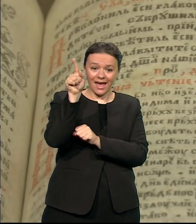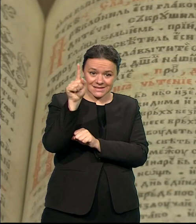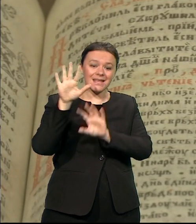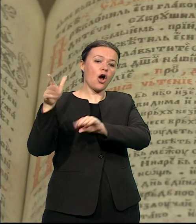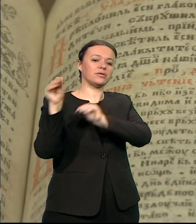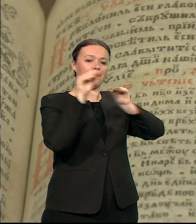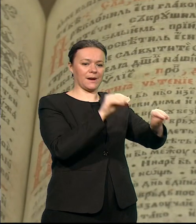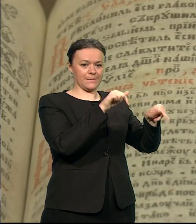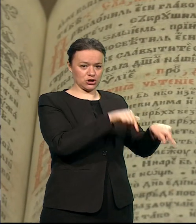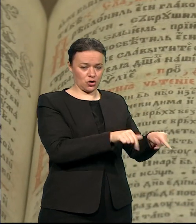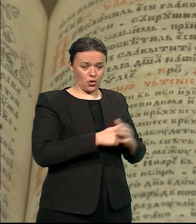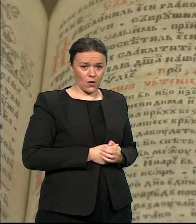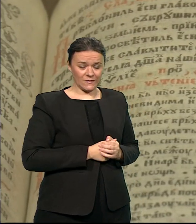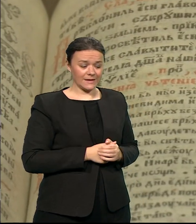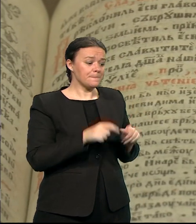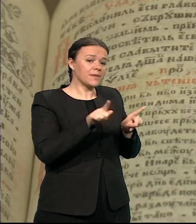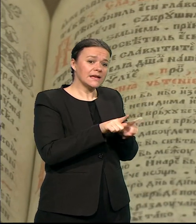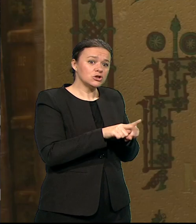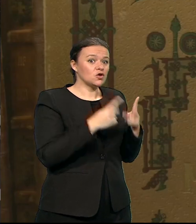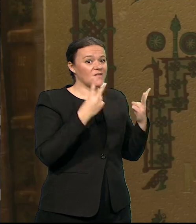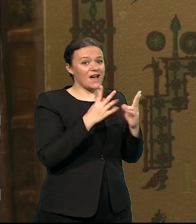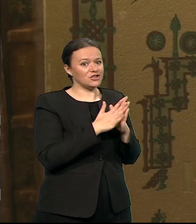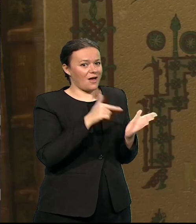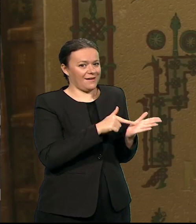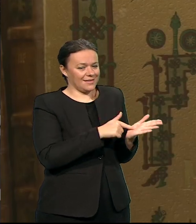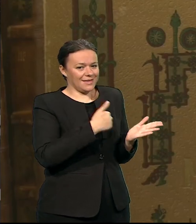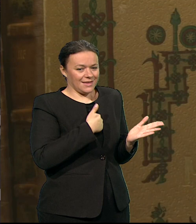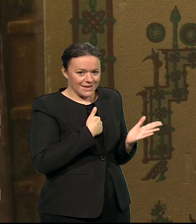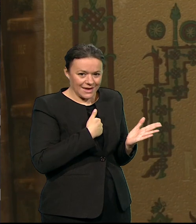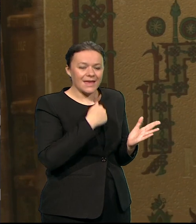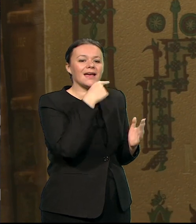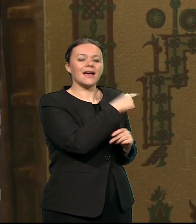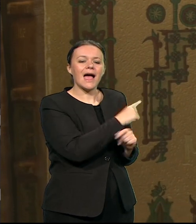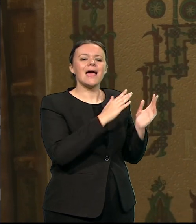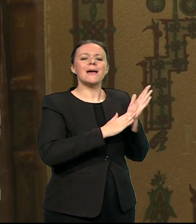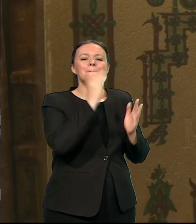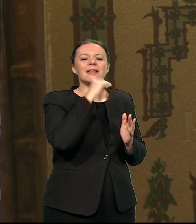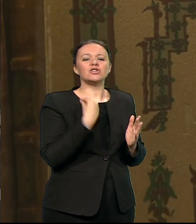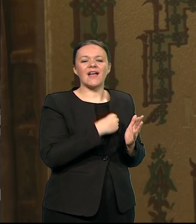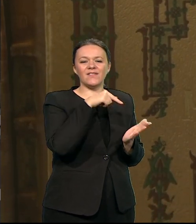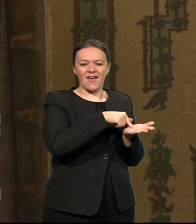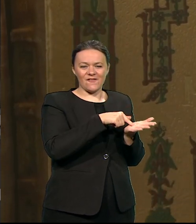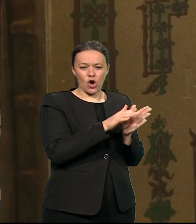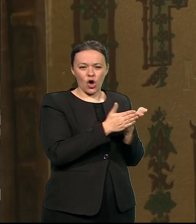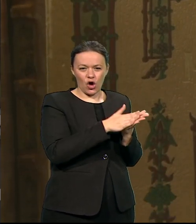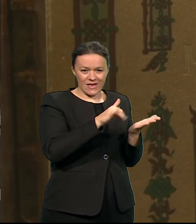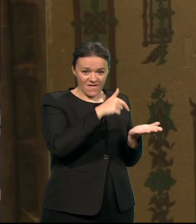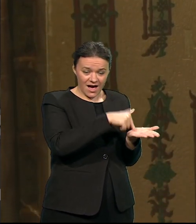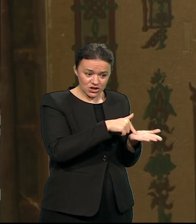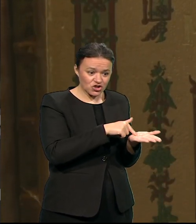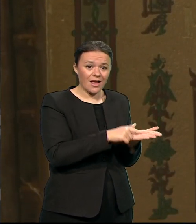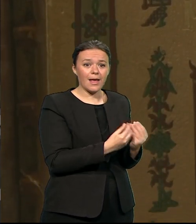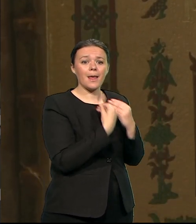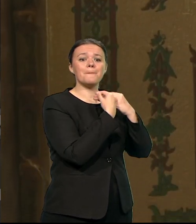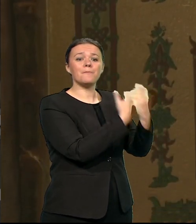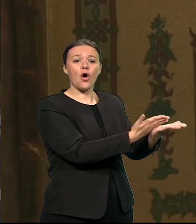ovde. Takođe, jako značajna knjiga koju mi imamo ovde jeste fototipsko izdanje Miroslavljevog evanđelja, koje je gimnazija dobila